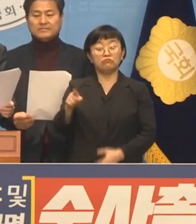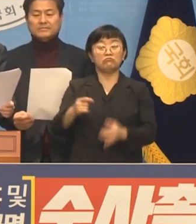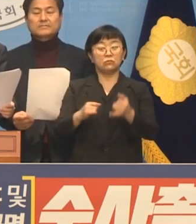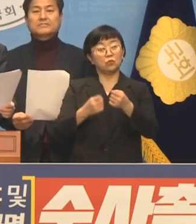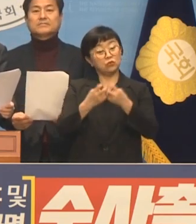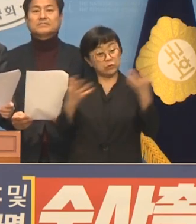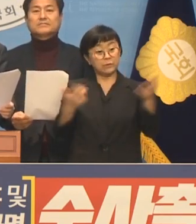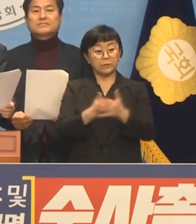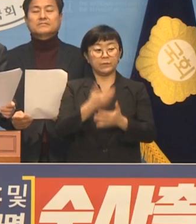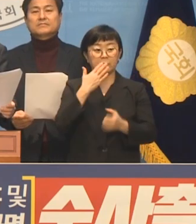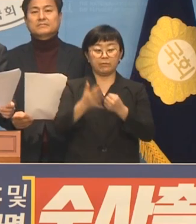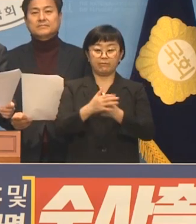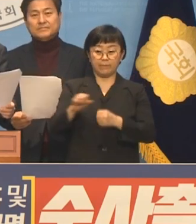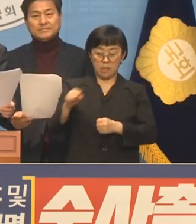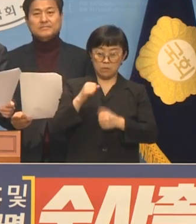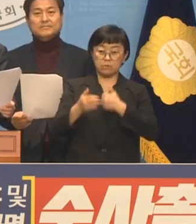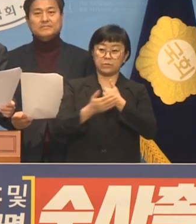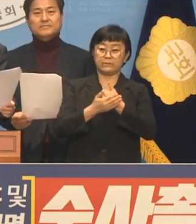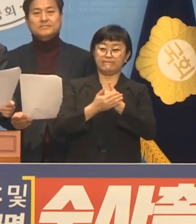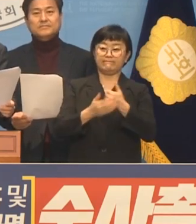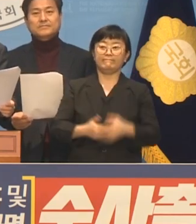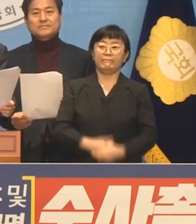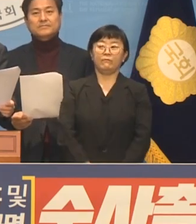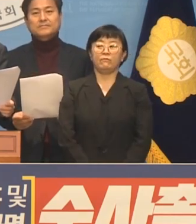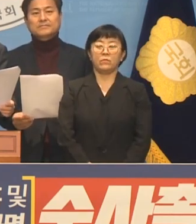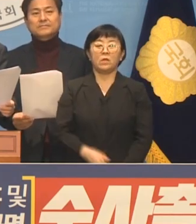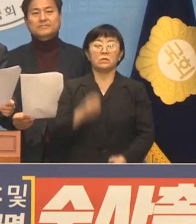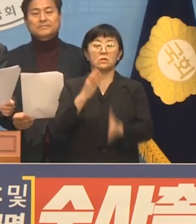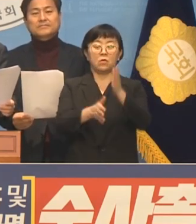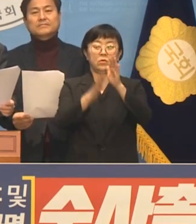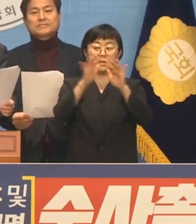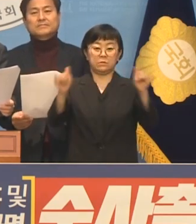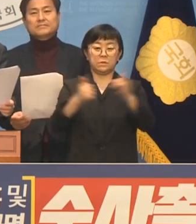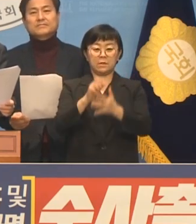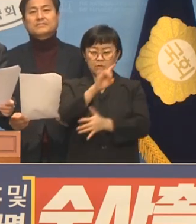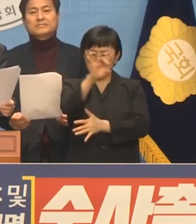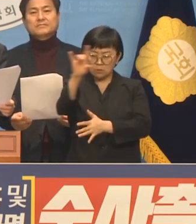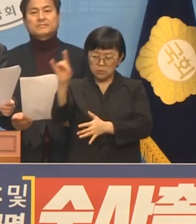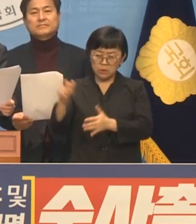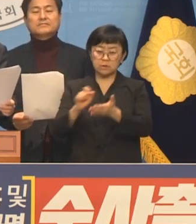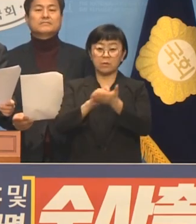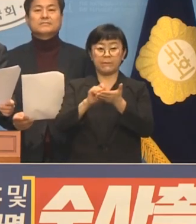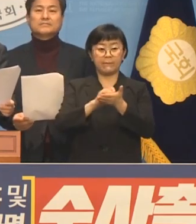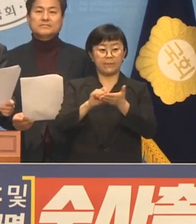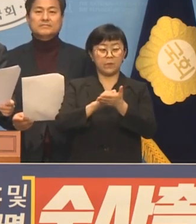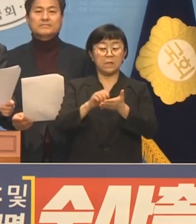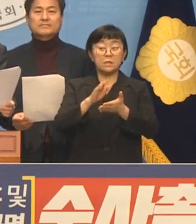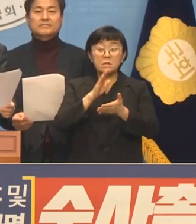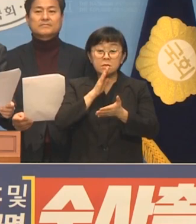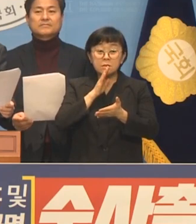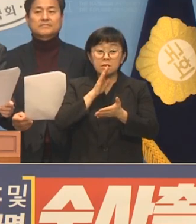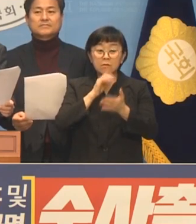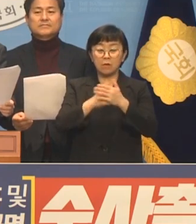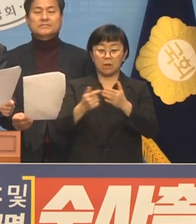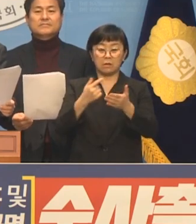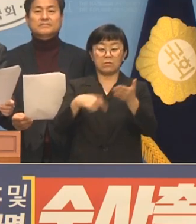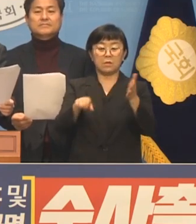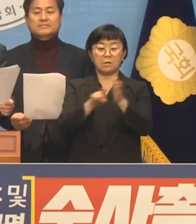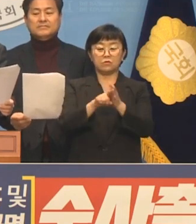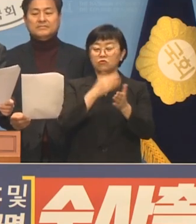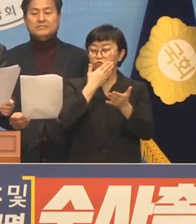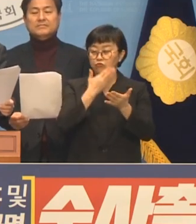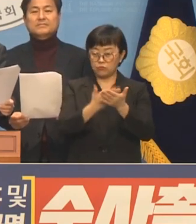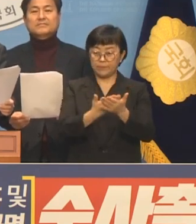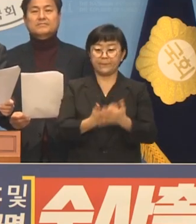없습니다. 힘을 보태주십시오. 서울시민 한 분 한 분의 서명이 진실로 가는 소중한